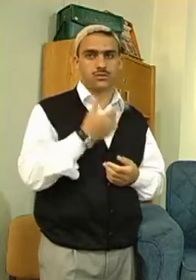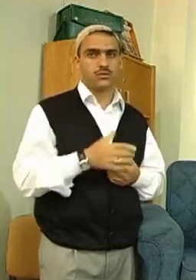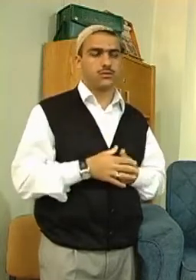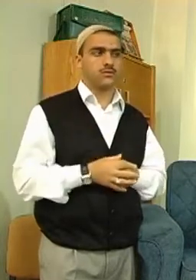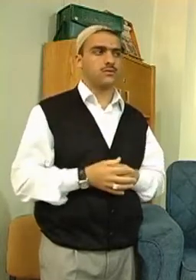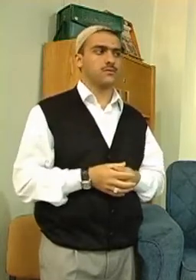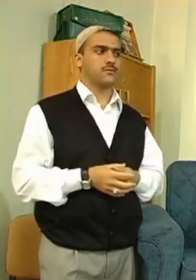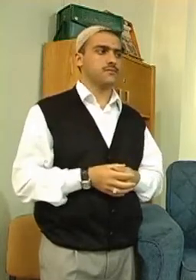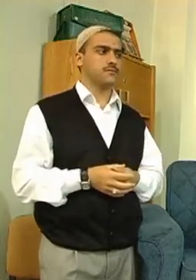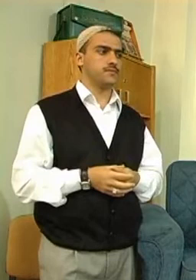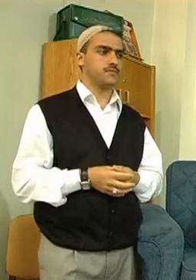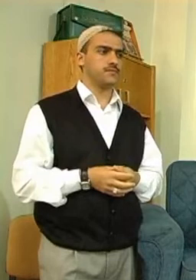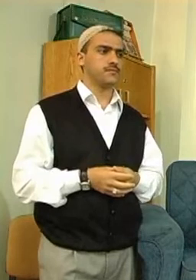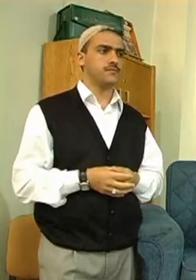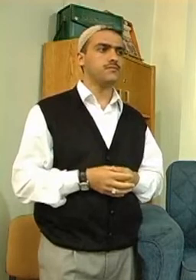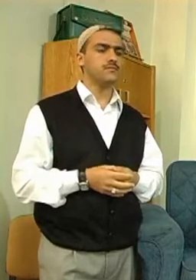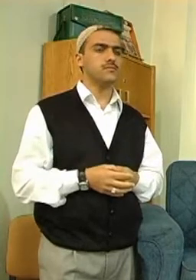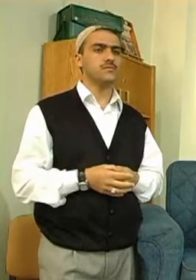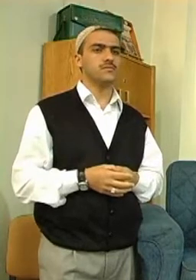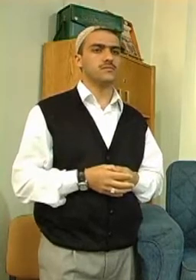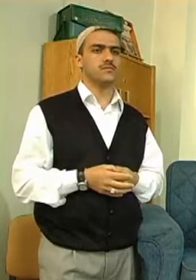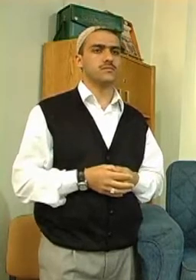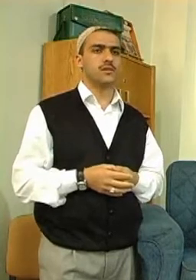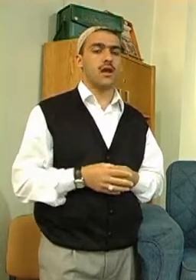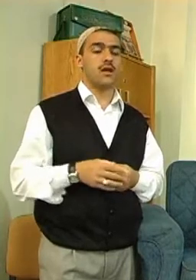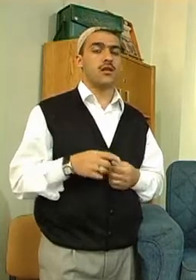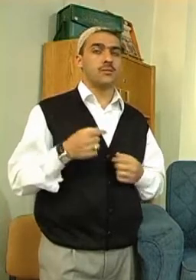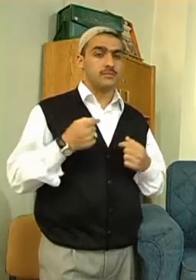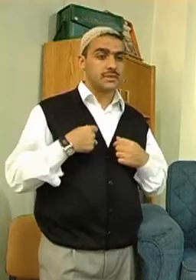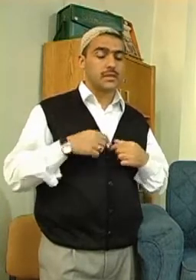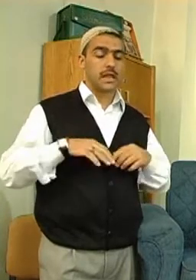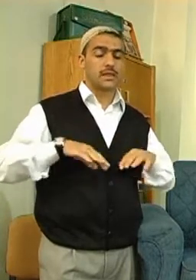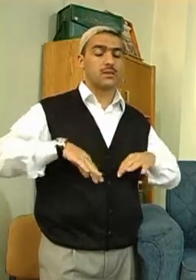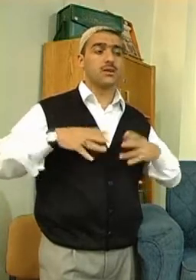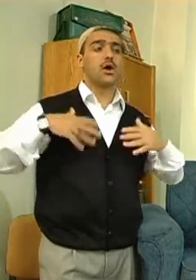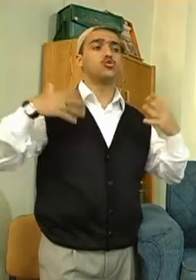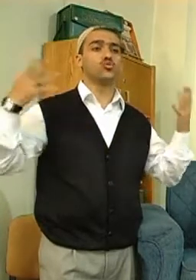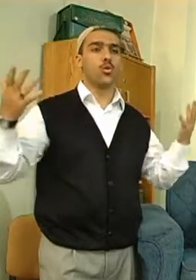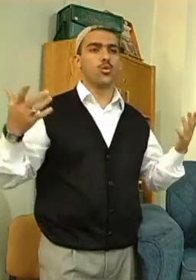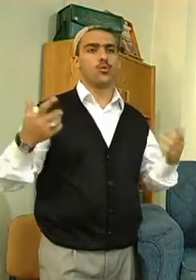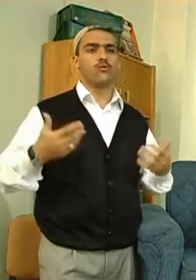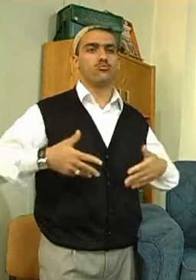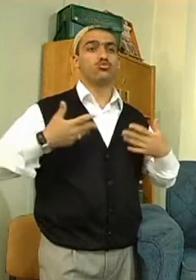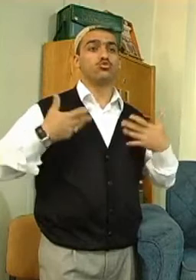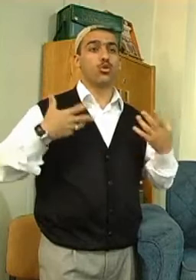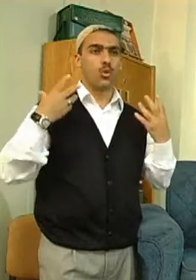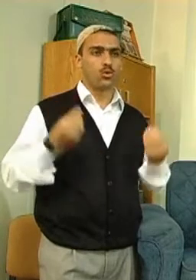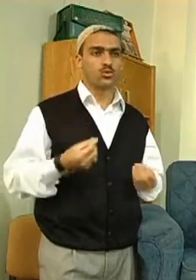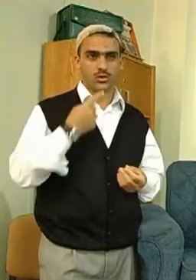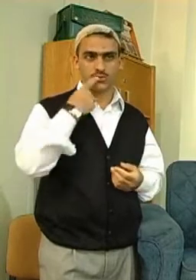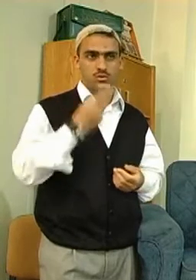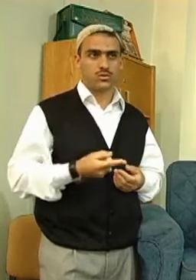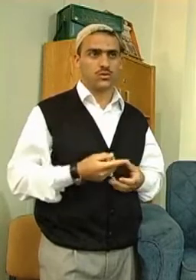zannediyorum bizden çok daha fazla feyiz alıyorlardır bu derslerden. Ondan şüphem yok. İnşallah kardeşimizin